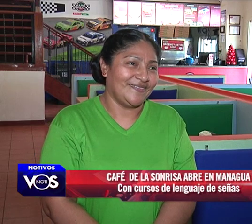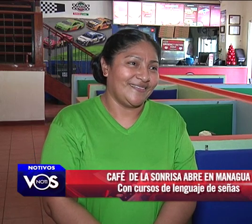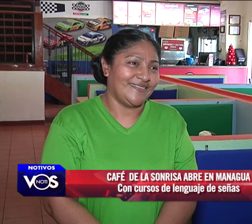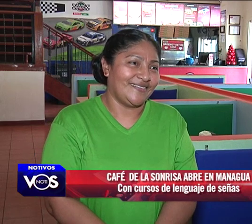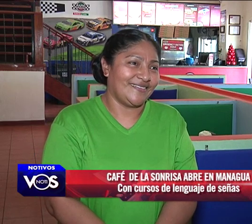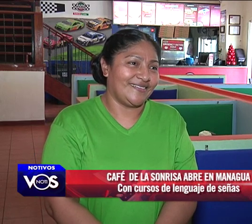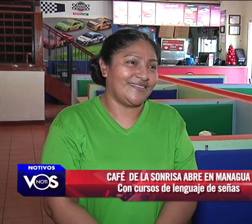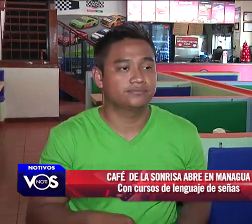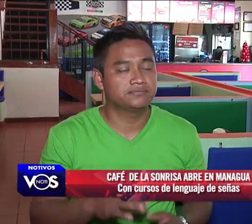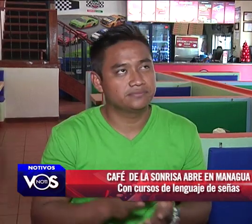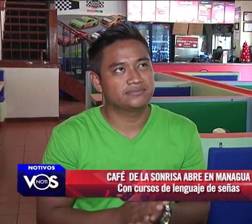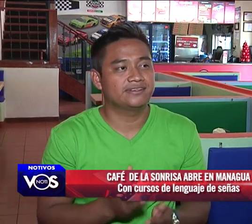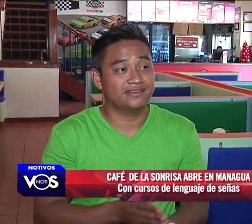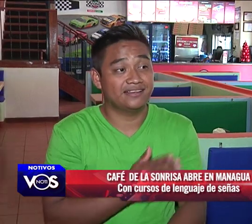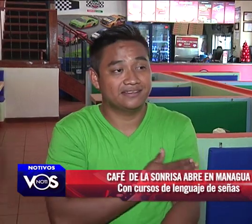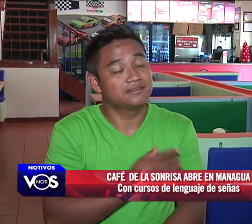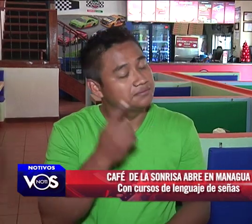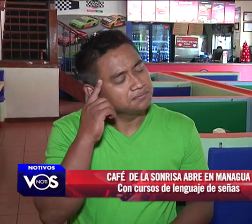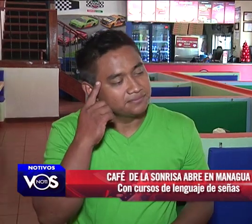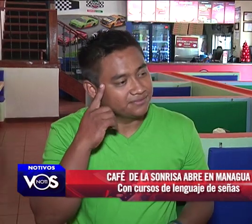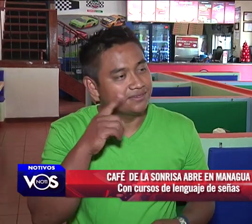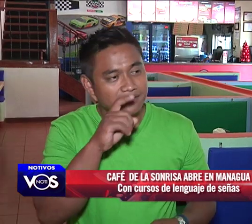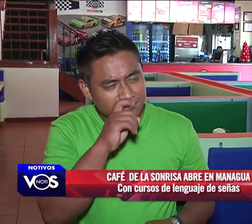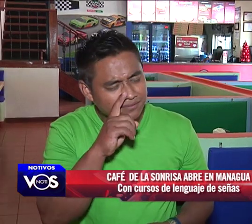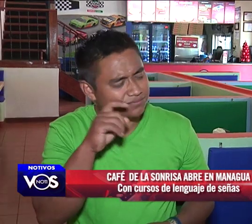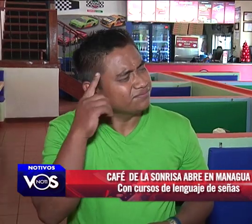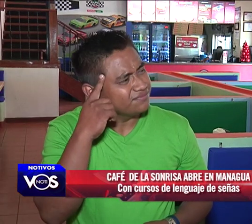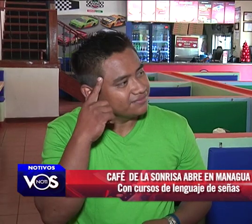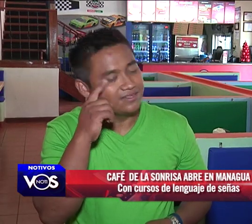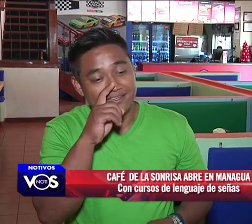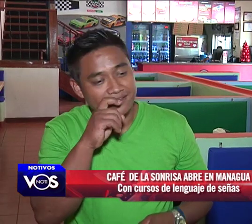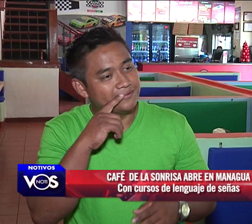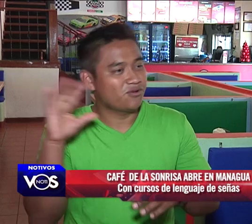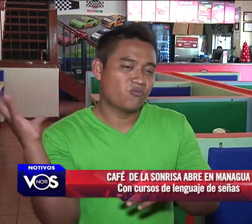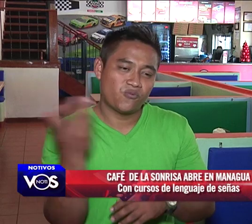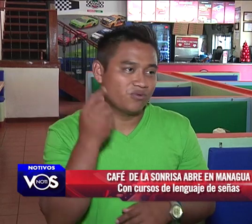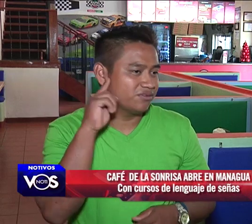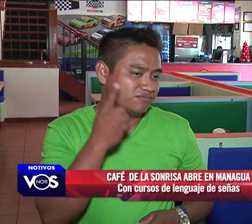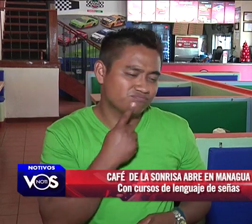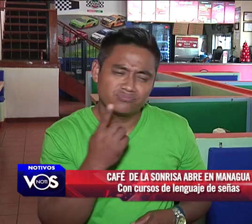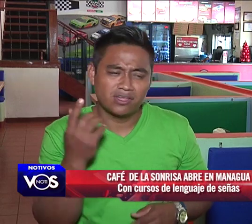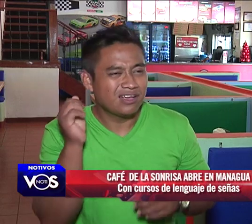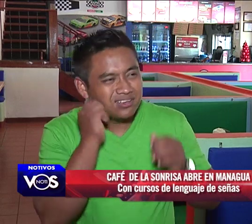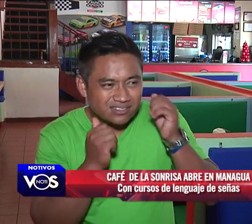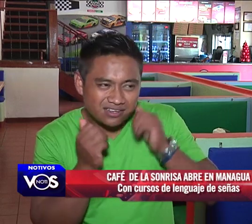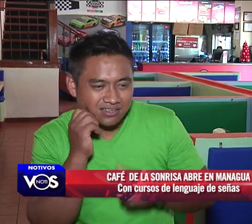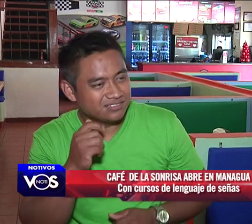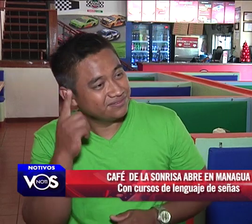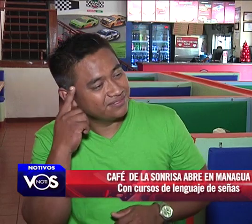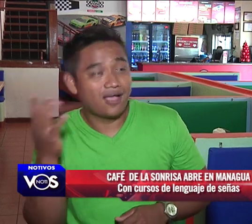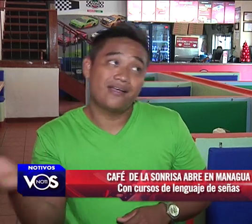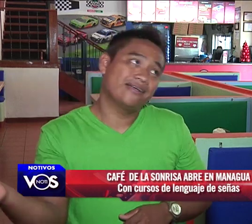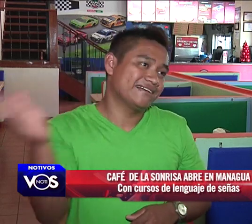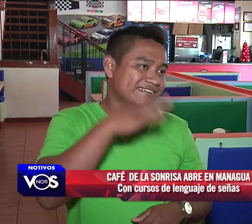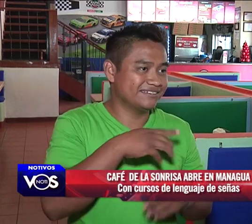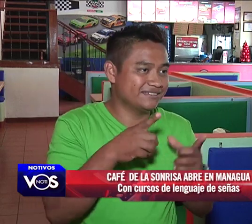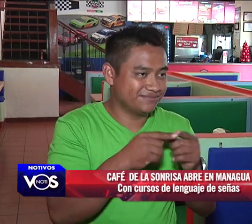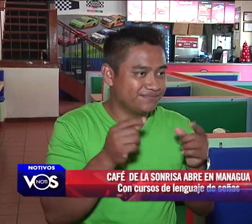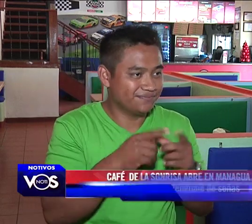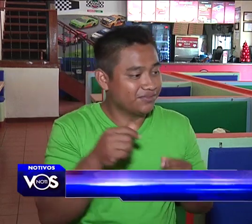trabajo. Aquí dice, antes Antonio a todos los sordos nos había dicho que íbamos a